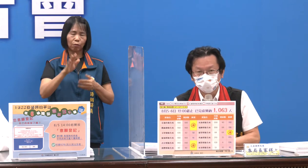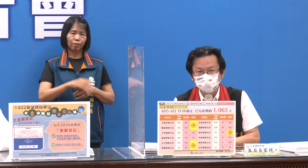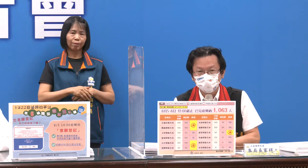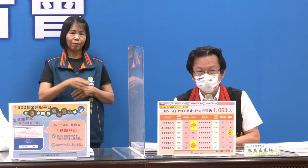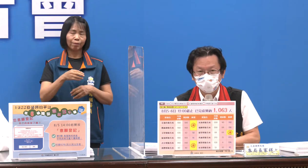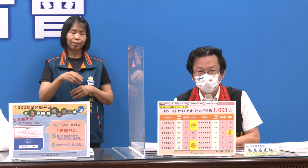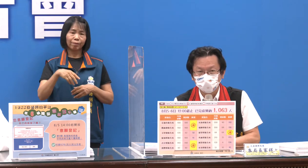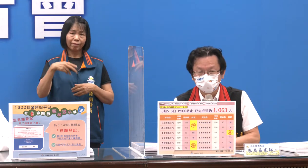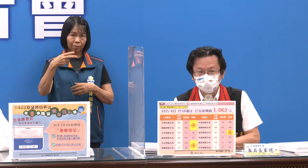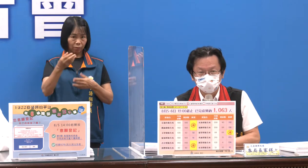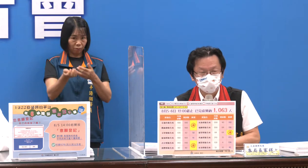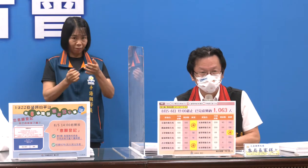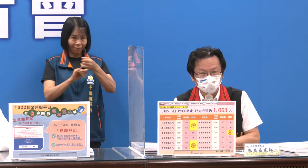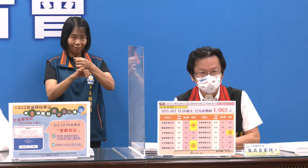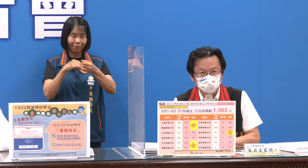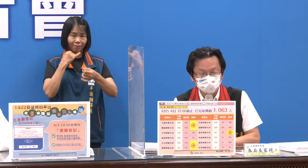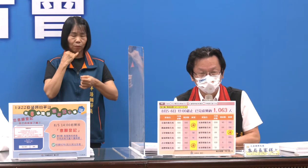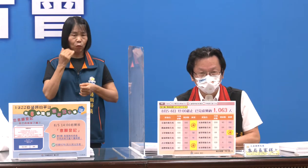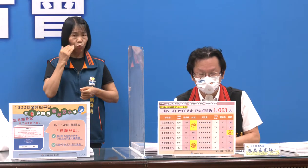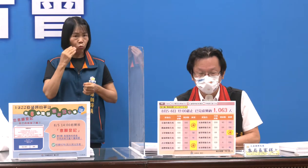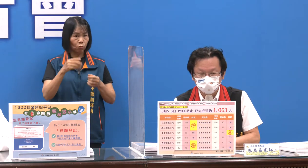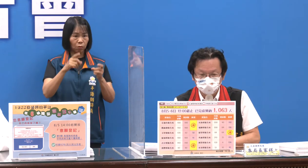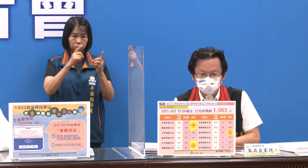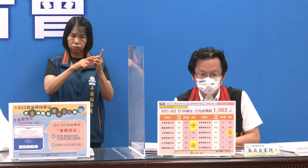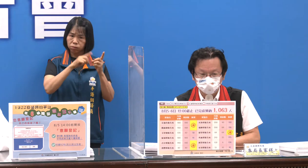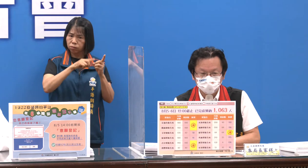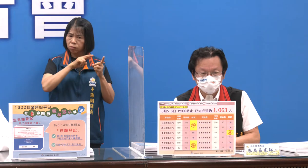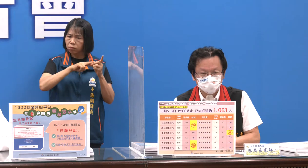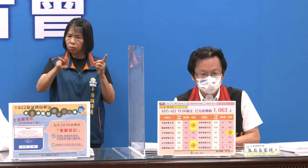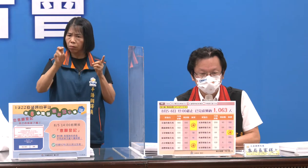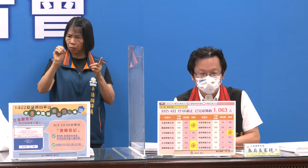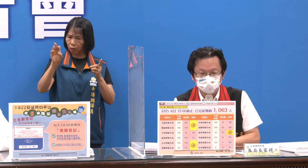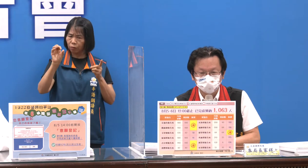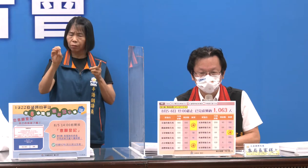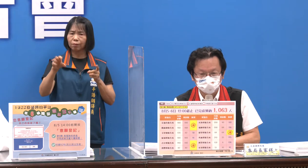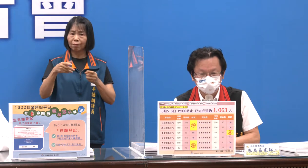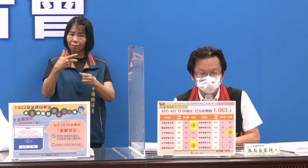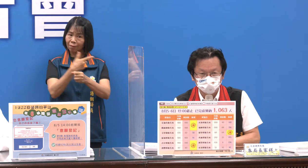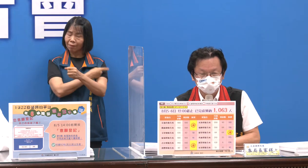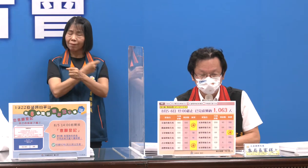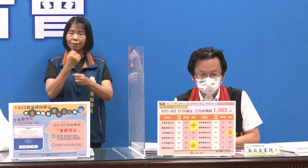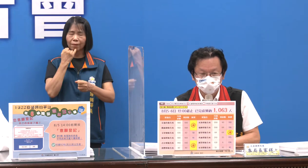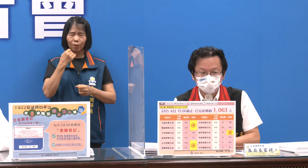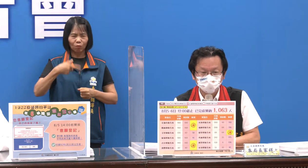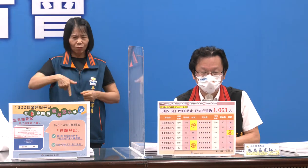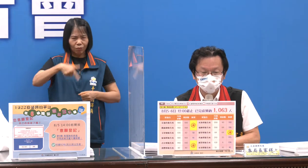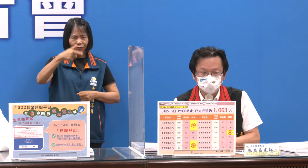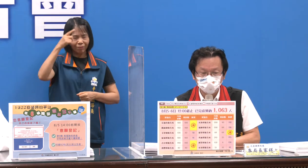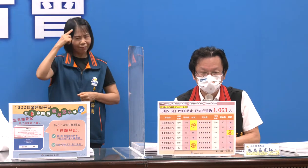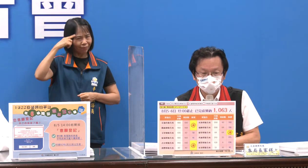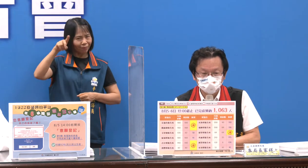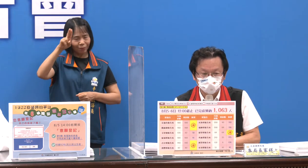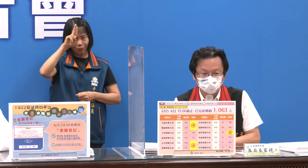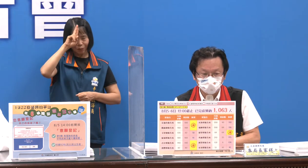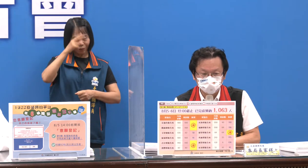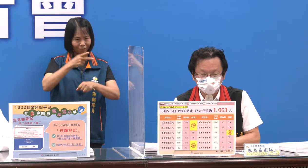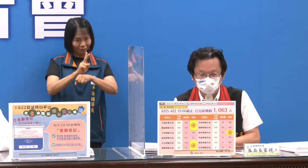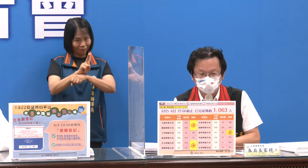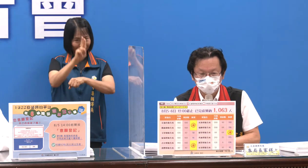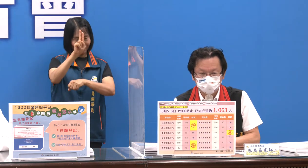呼吁，如果你已经有收到简讯还没有预约的，请你在中午12点以前明